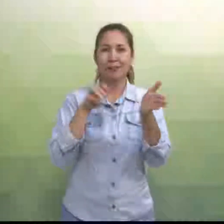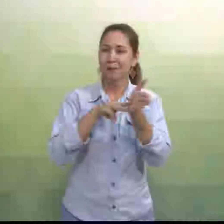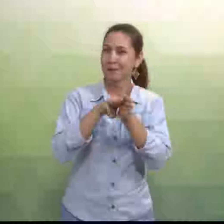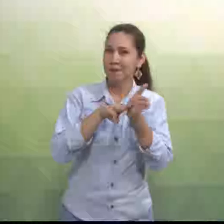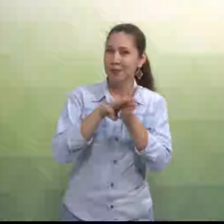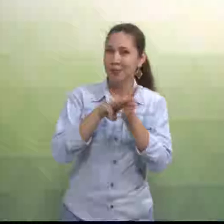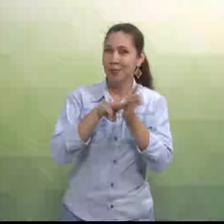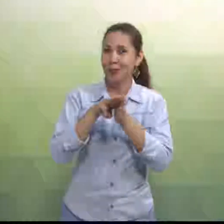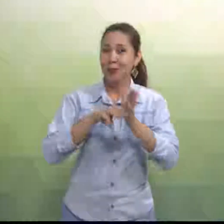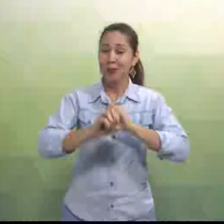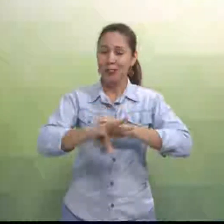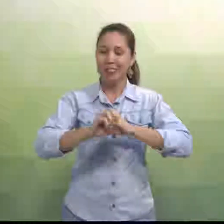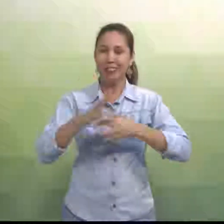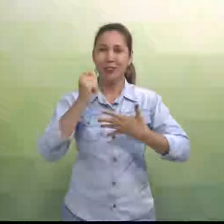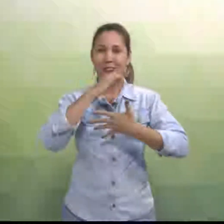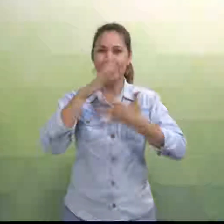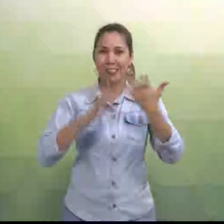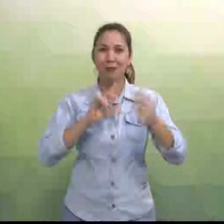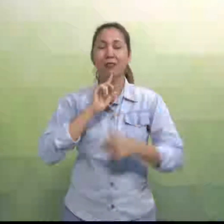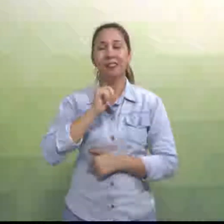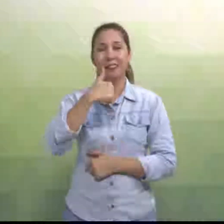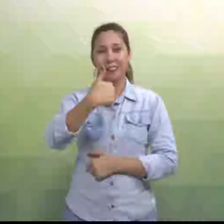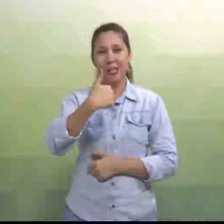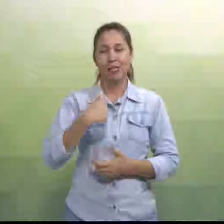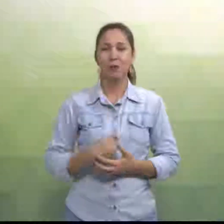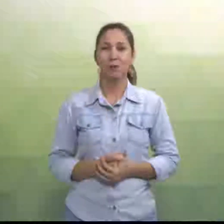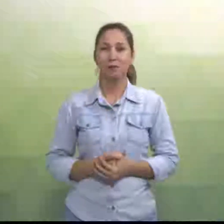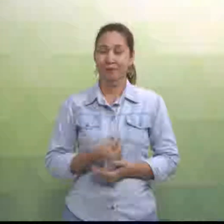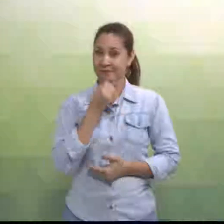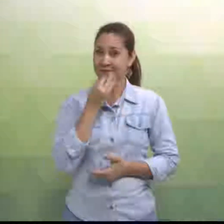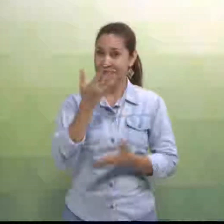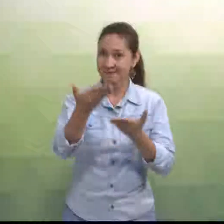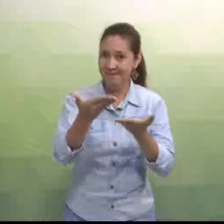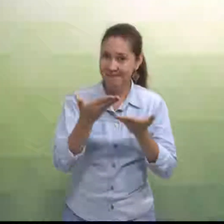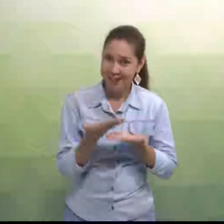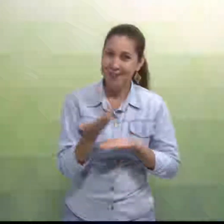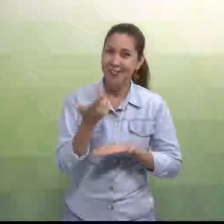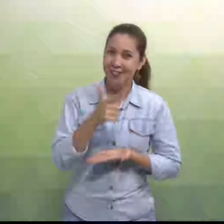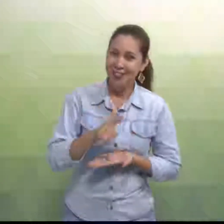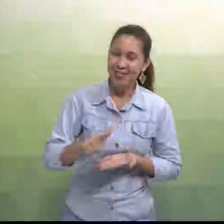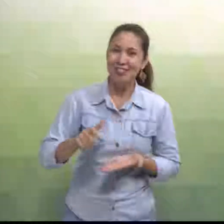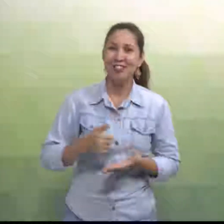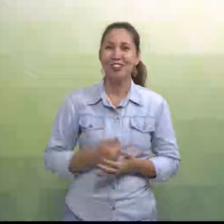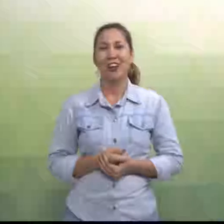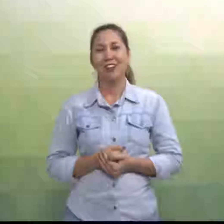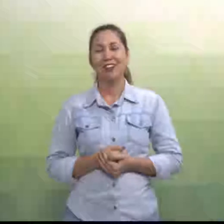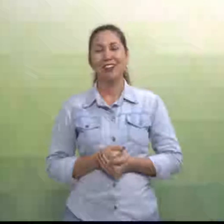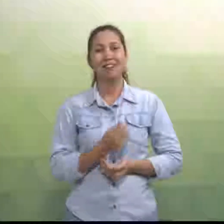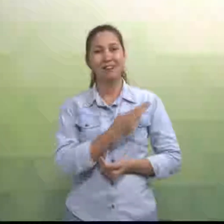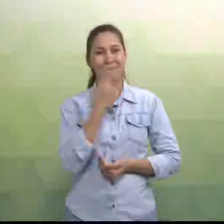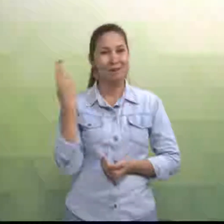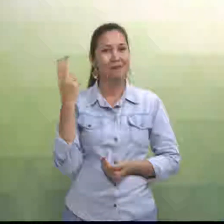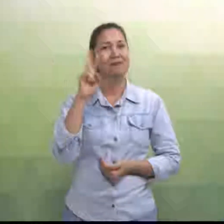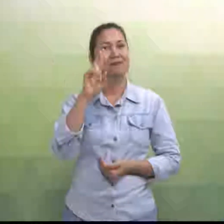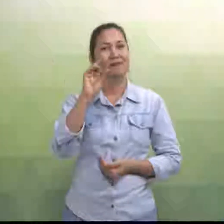Didática e Metodologia do Ensino da Libras como L1. Novamente, sejam bem-vindos. Meu